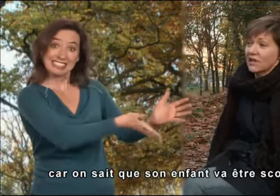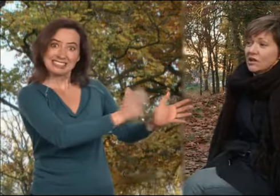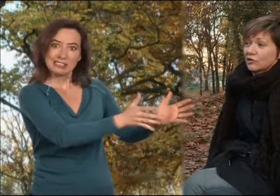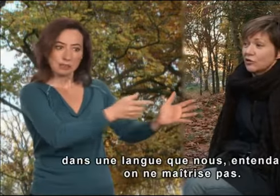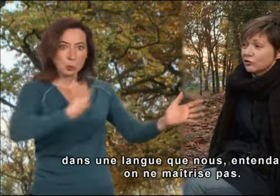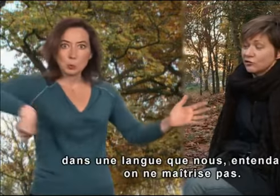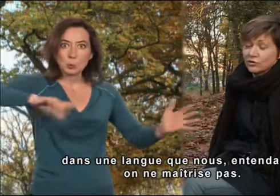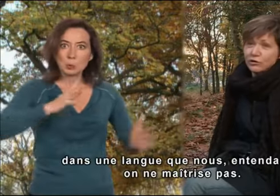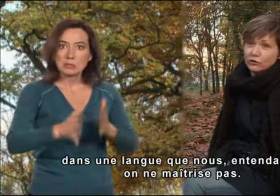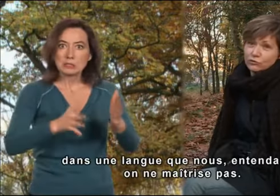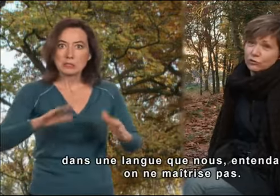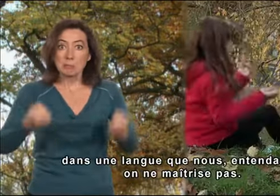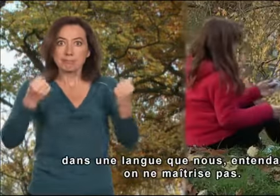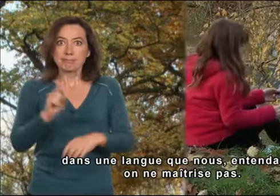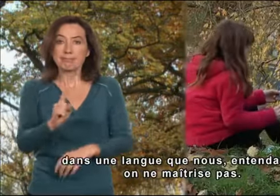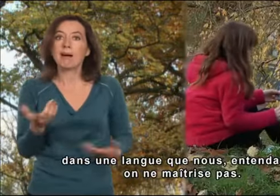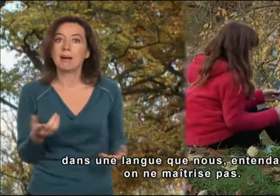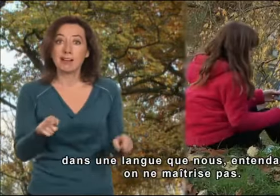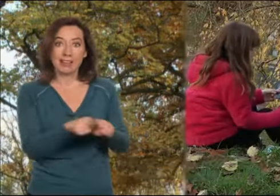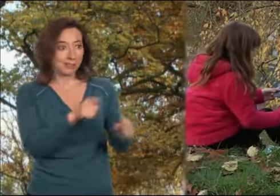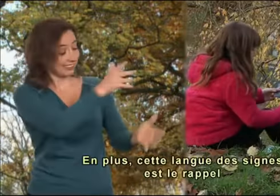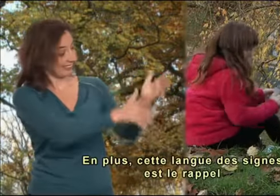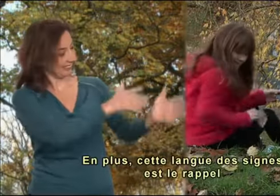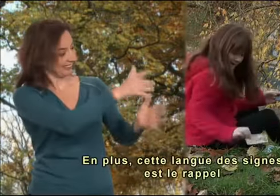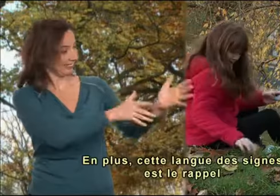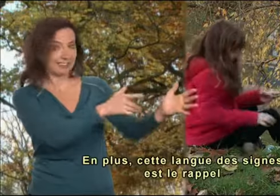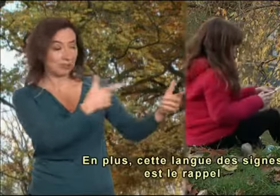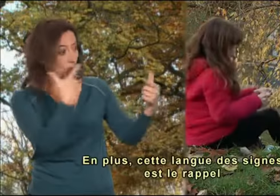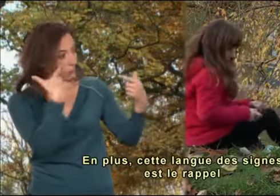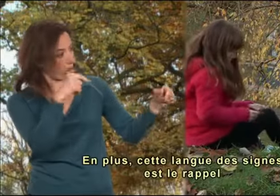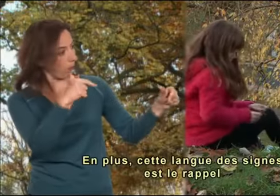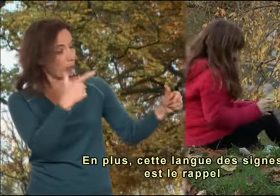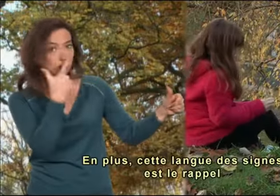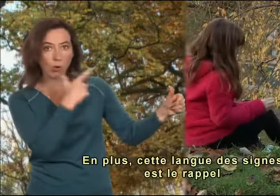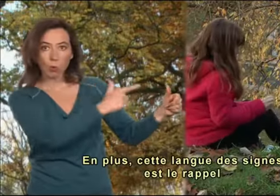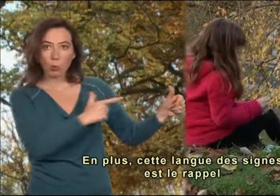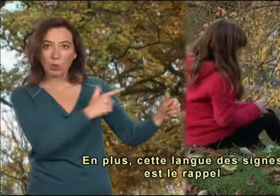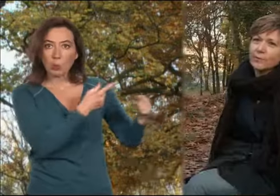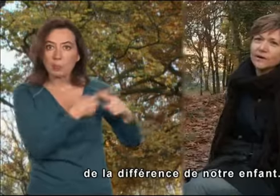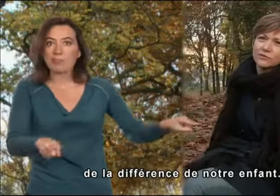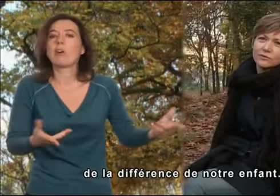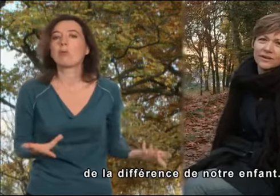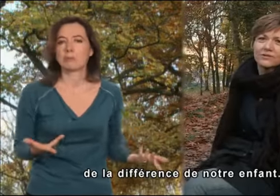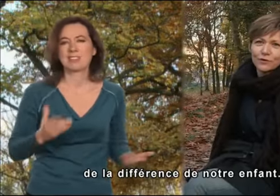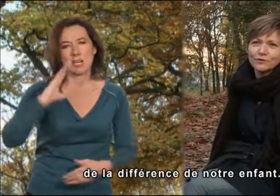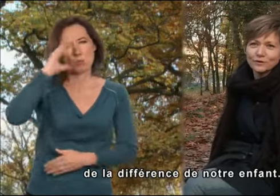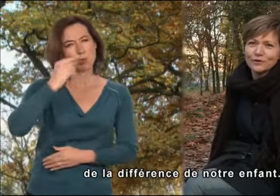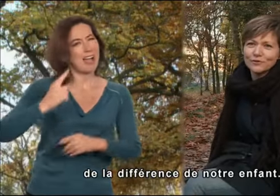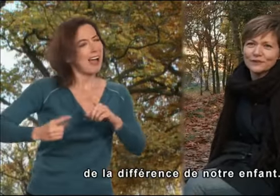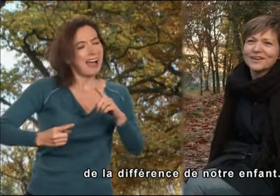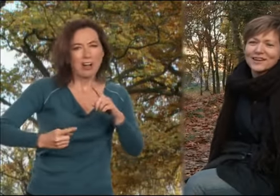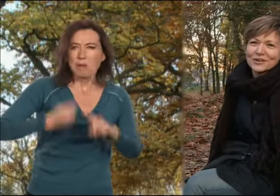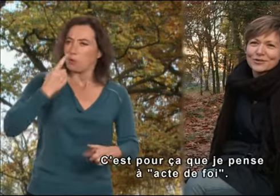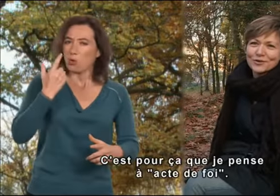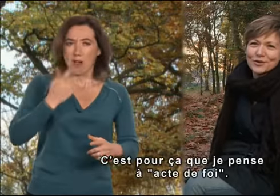scolarisé dans une langue que nous, entendants, ne maîtrisent pas. Parce qu'en plus, cette langue des signes, c'est le rappel de la différence de notre